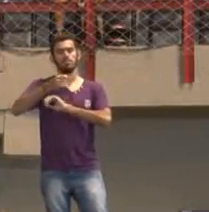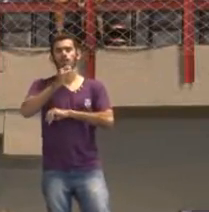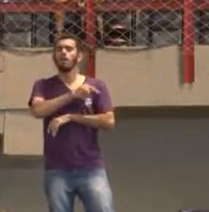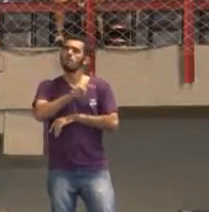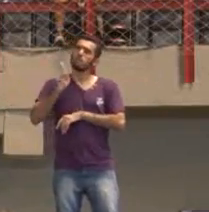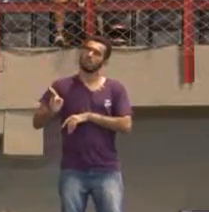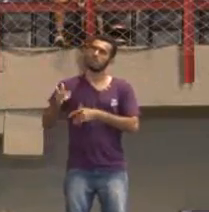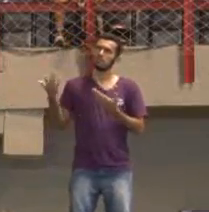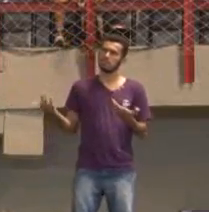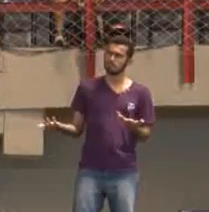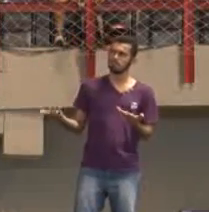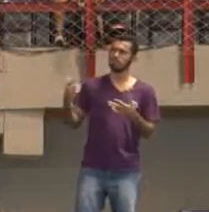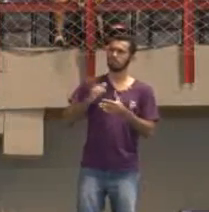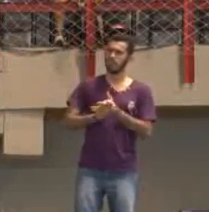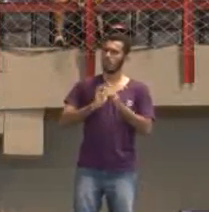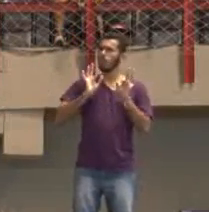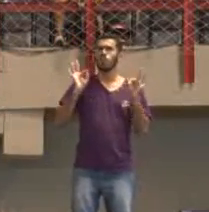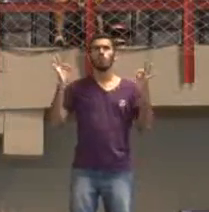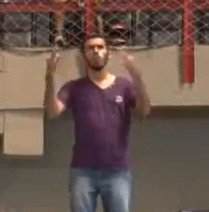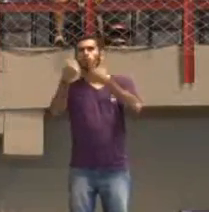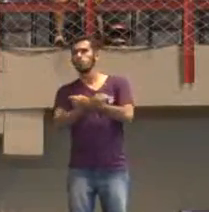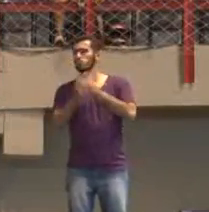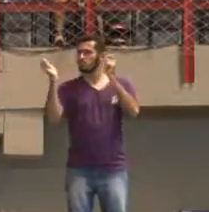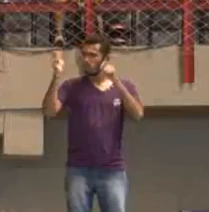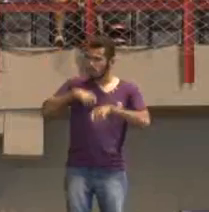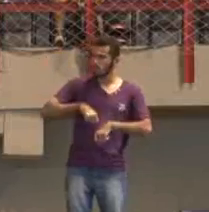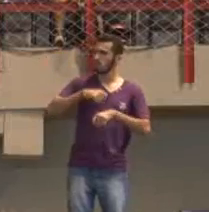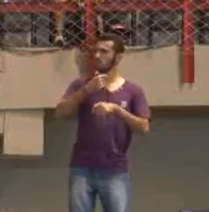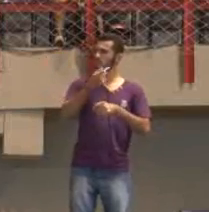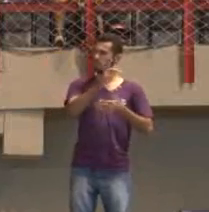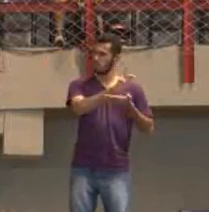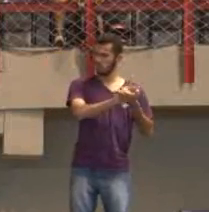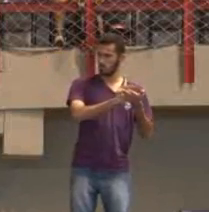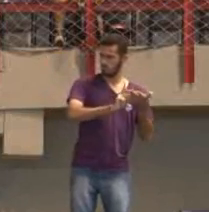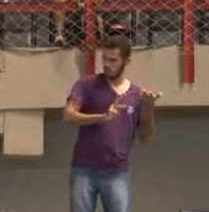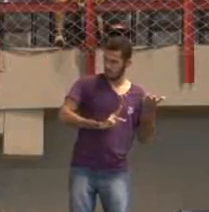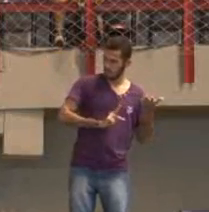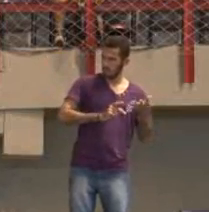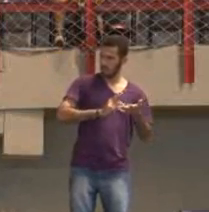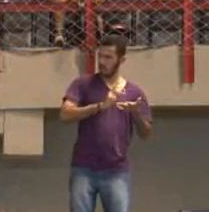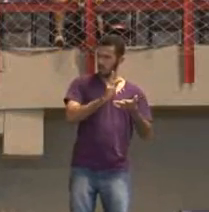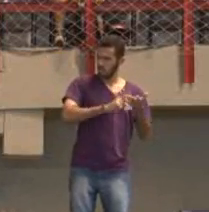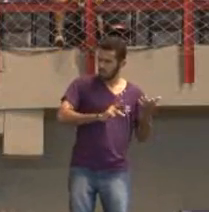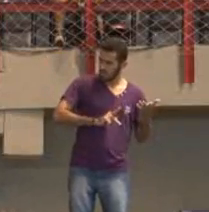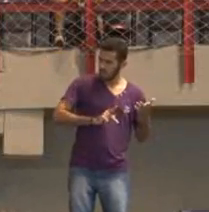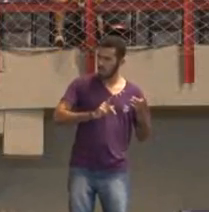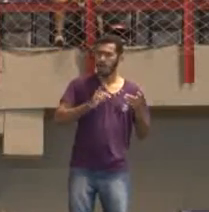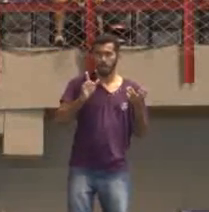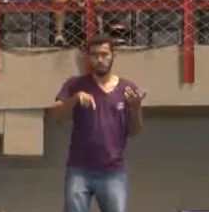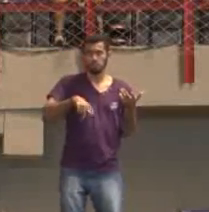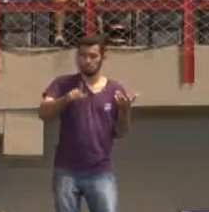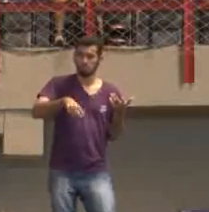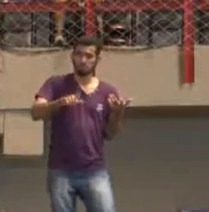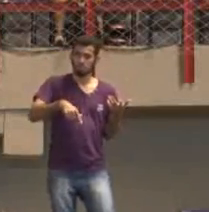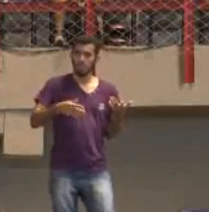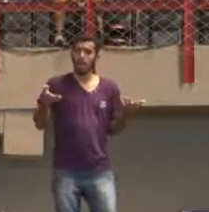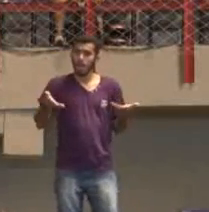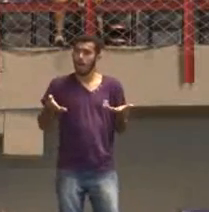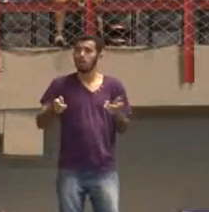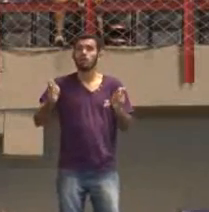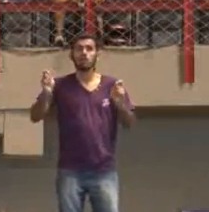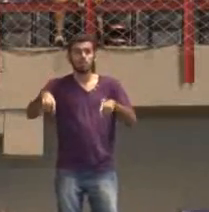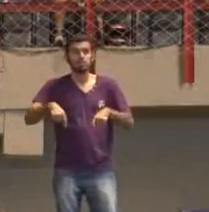Professor, então praticamente tudo pode ser poesia. Esse momento ele pode ser